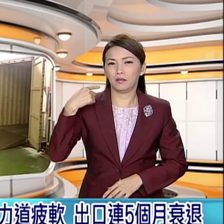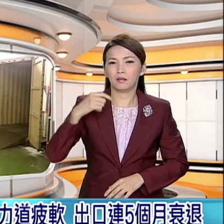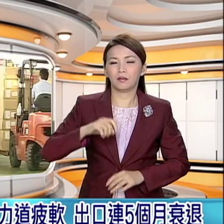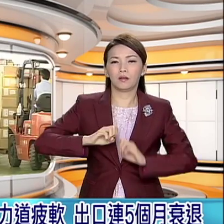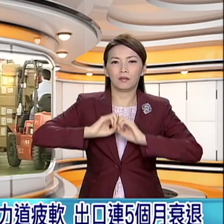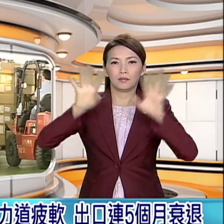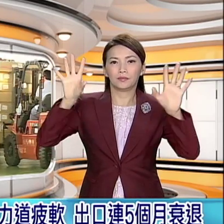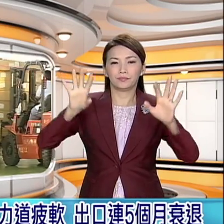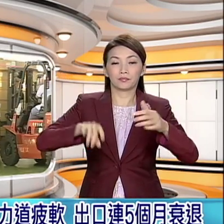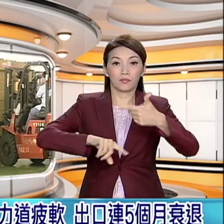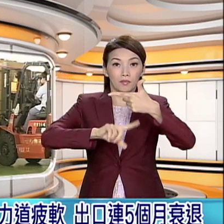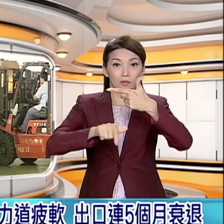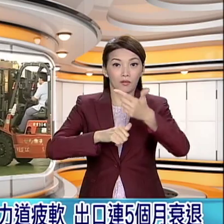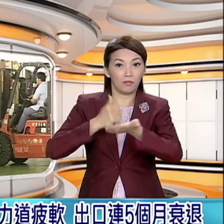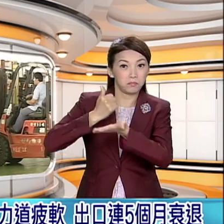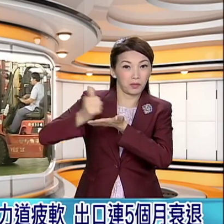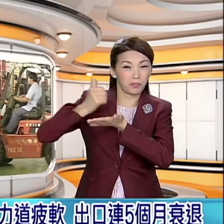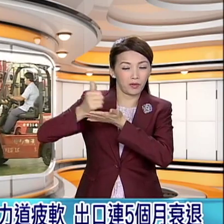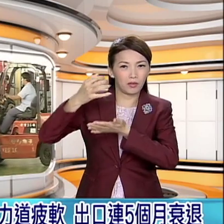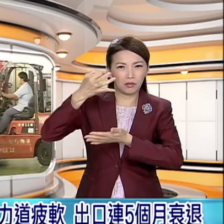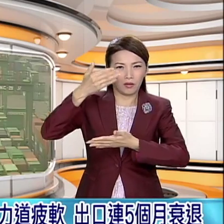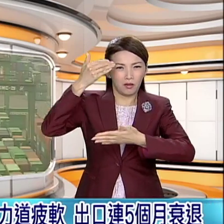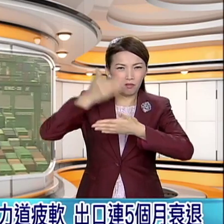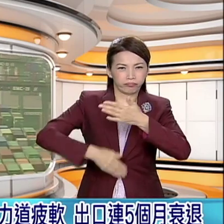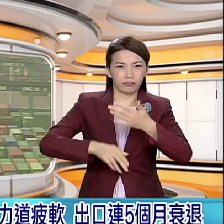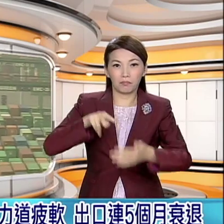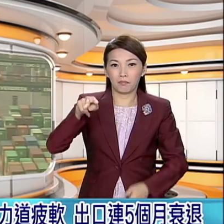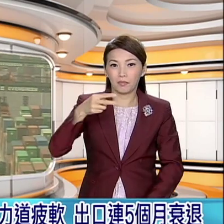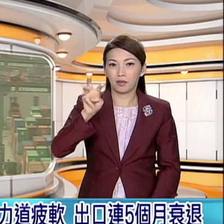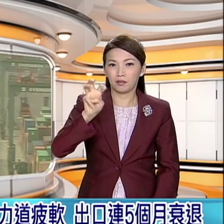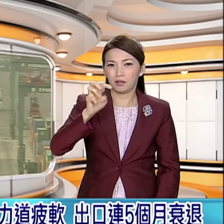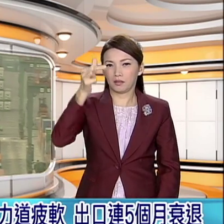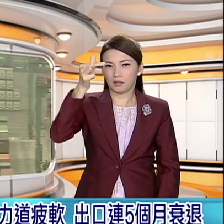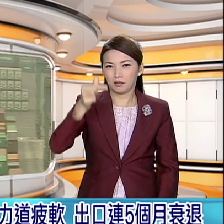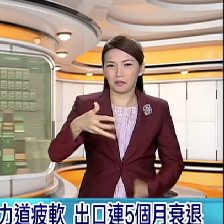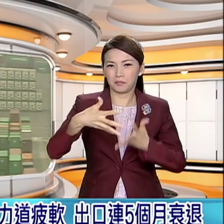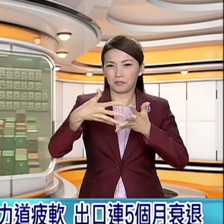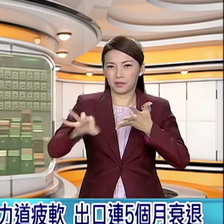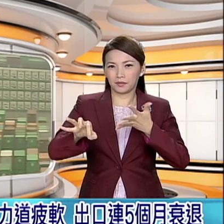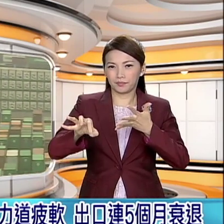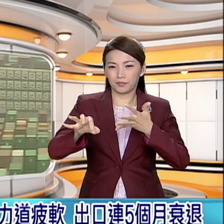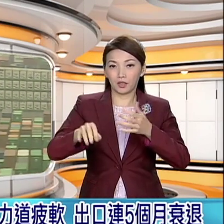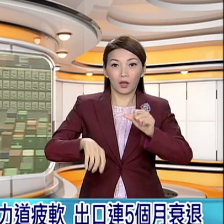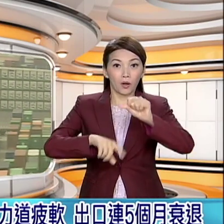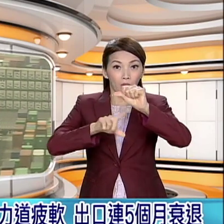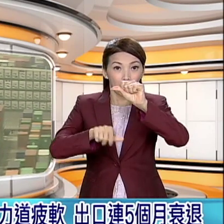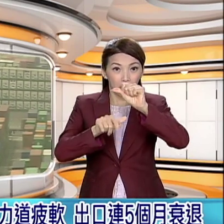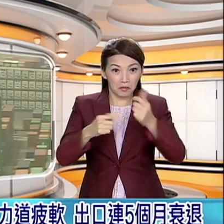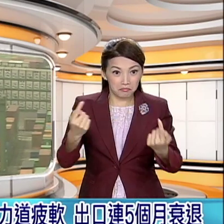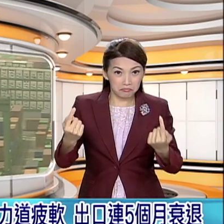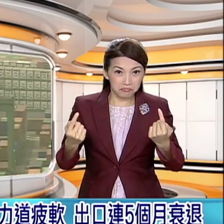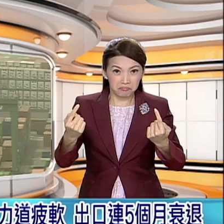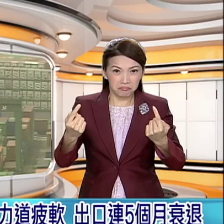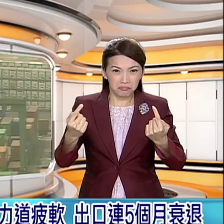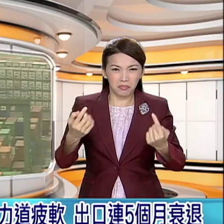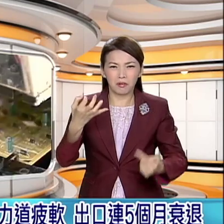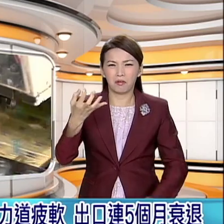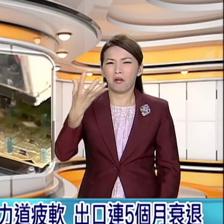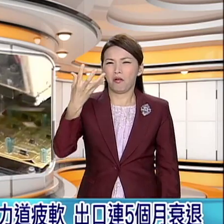公布了六月出口金额大减，降到了230亿美元，跟上个月相比衰